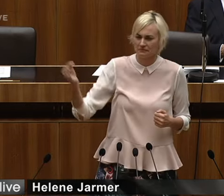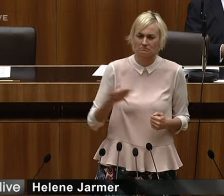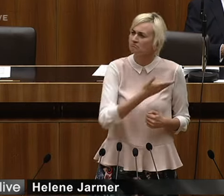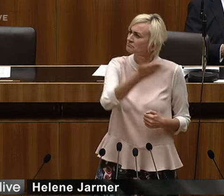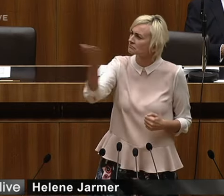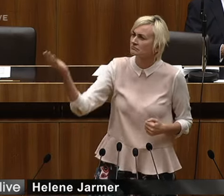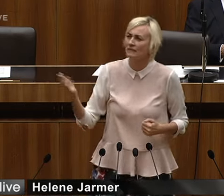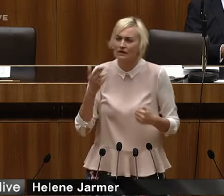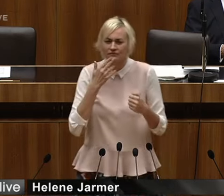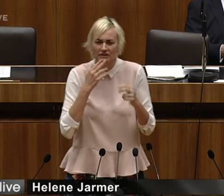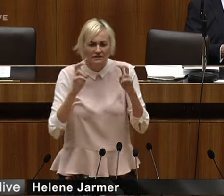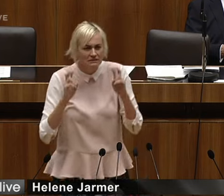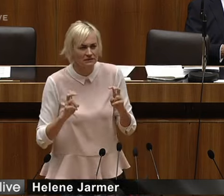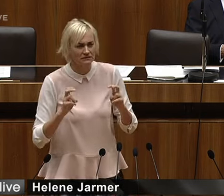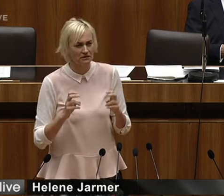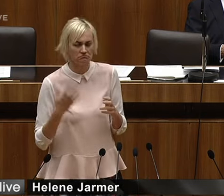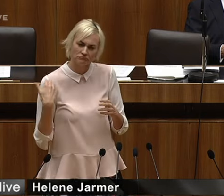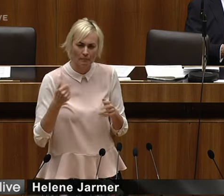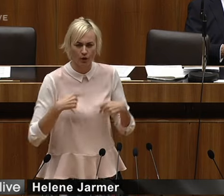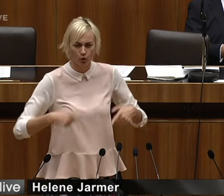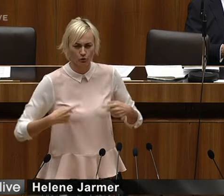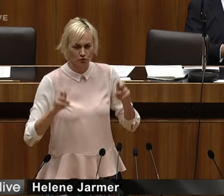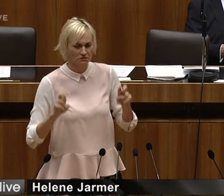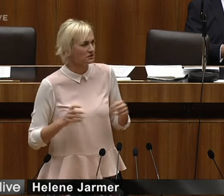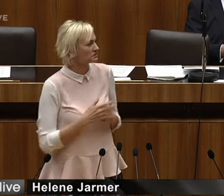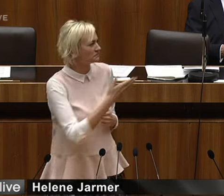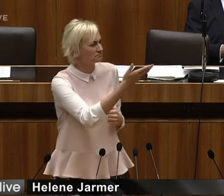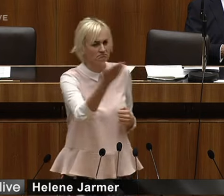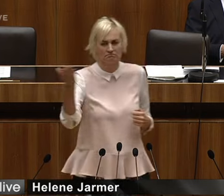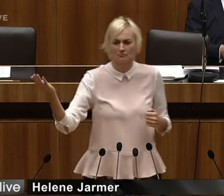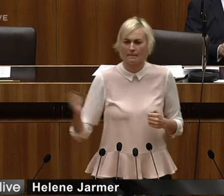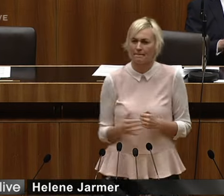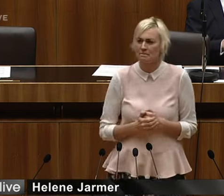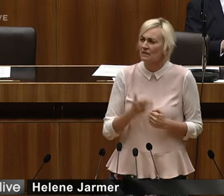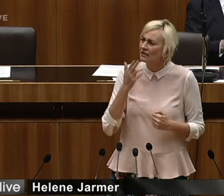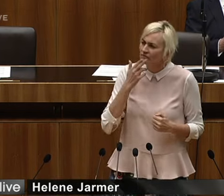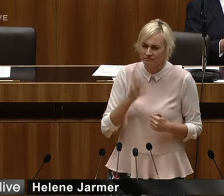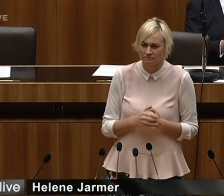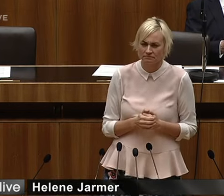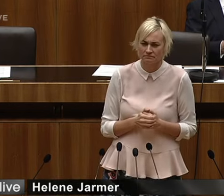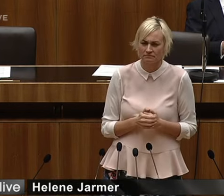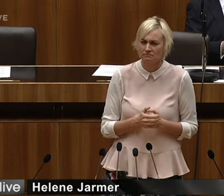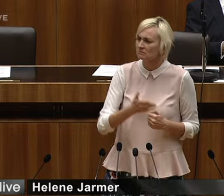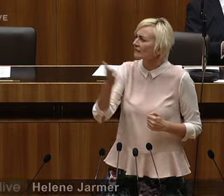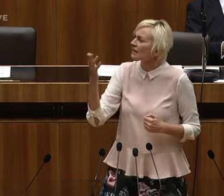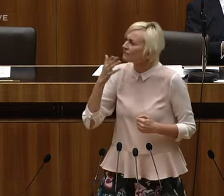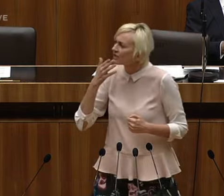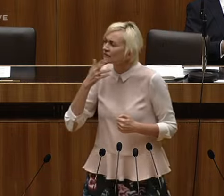Und ich hätte eine Frage in die Runde hier im Haus. Gibt es hier jemanden, der eventuell mal im Rollstuhl sitzt oder bereits gesessen ist,